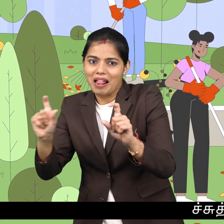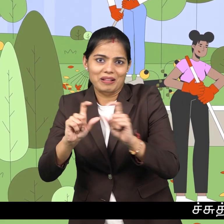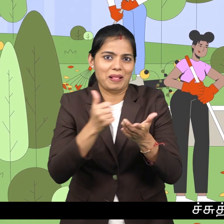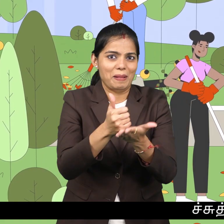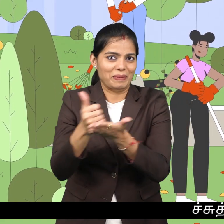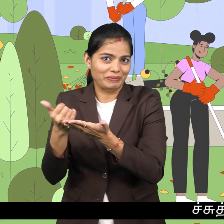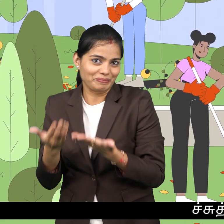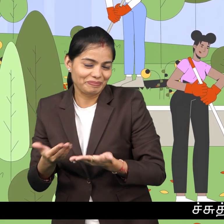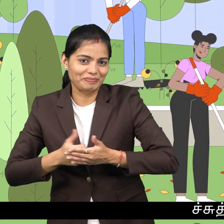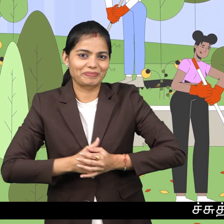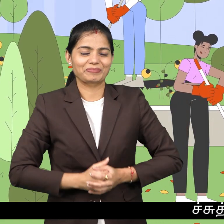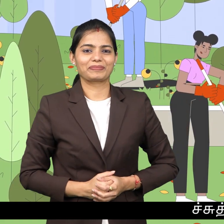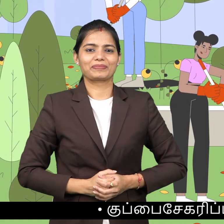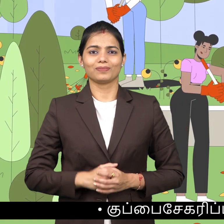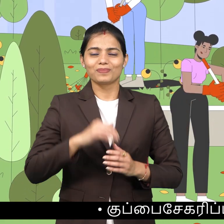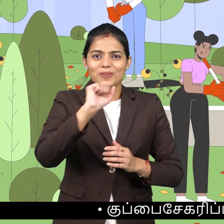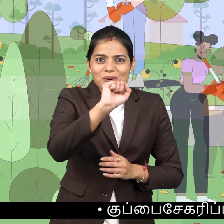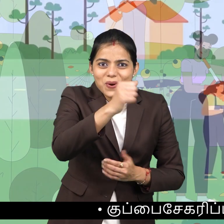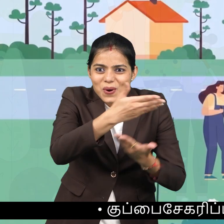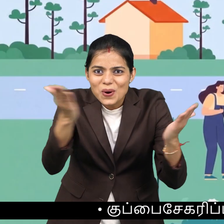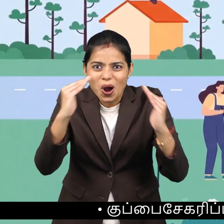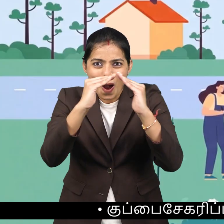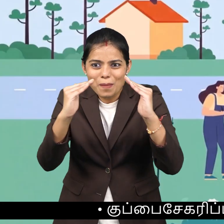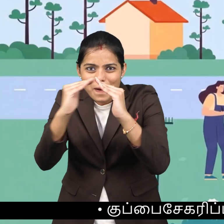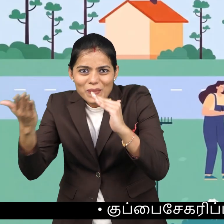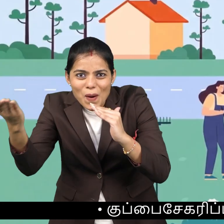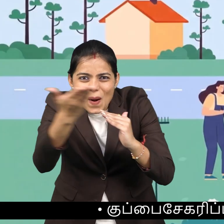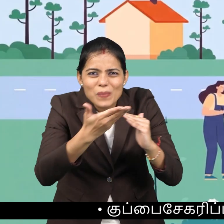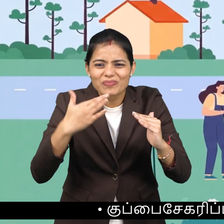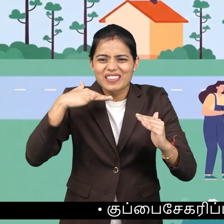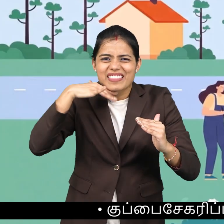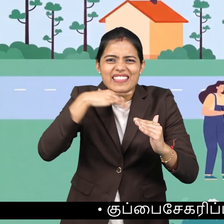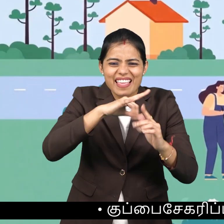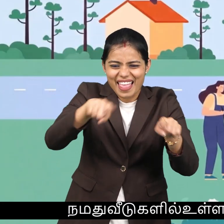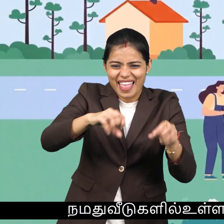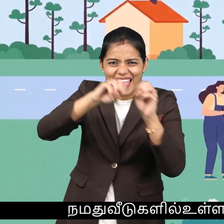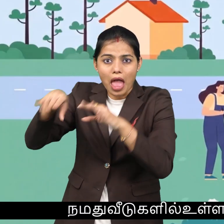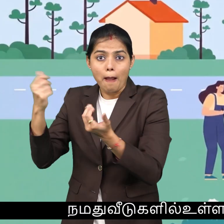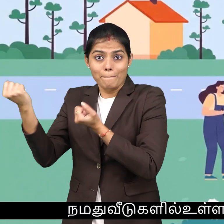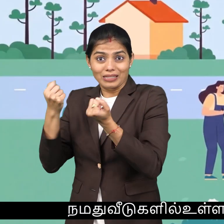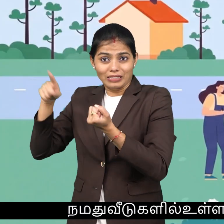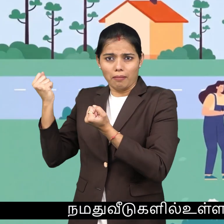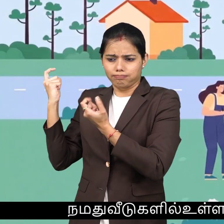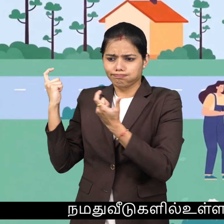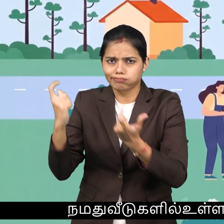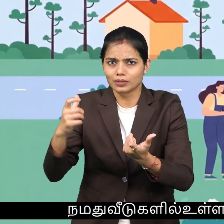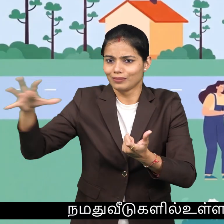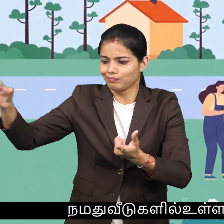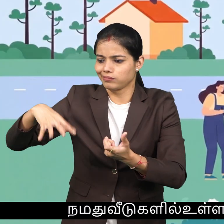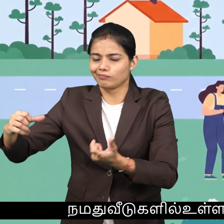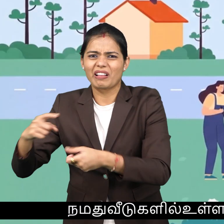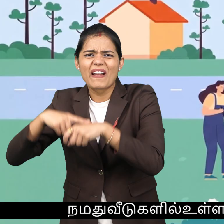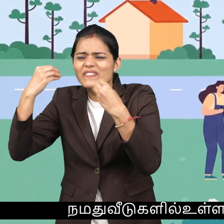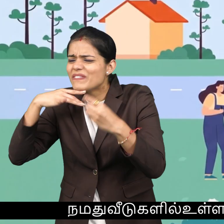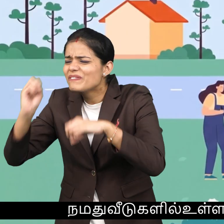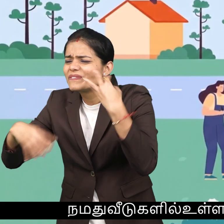பெருக்கி சுத்தம் செய்கிறார்கள். குப்பை சேகரிப்பவர்கள் பெரிய லாரிகளில் வந்து நமது வீடுகளில் உள்ள